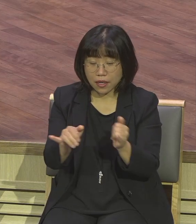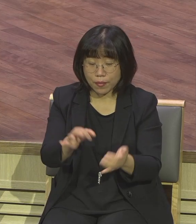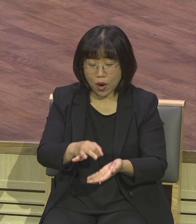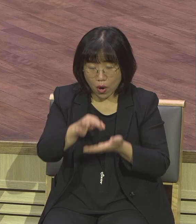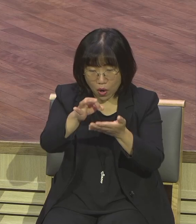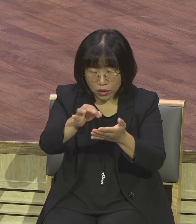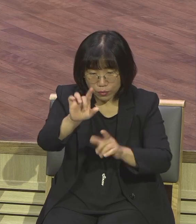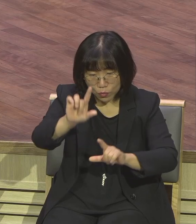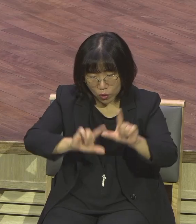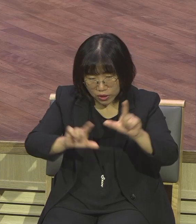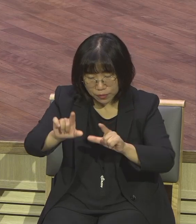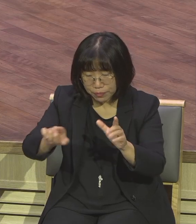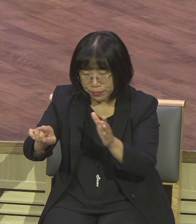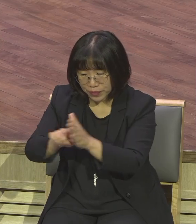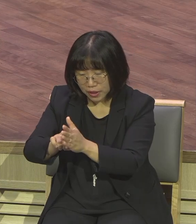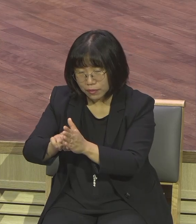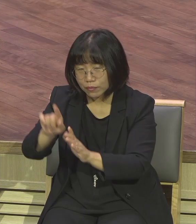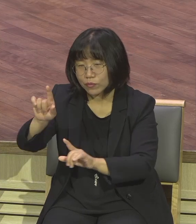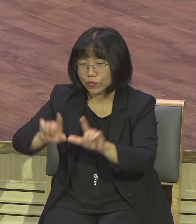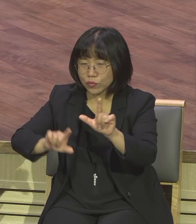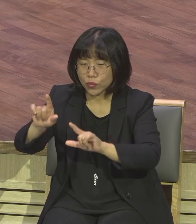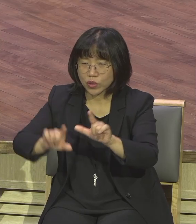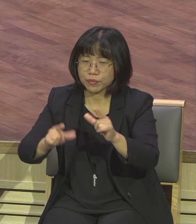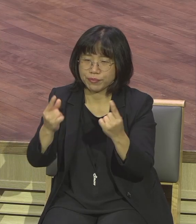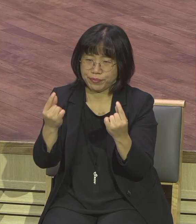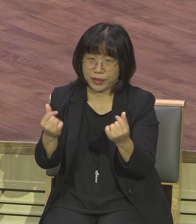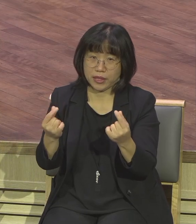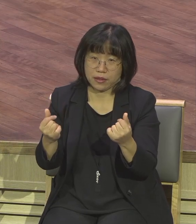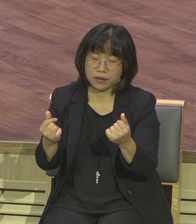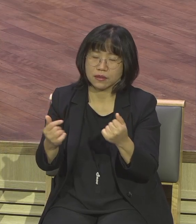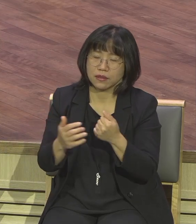우리는 경제는요 영적 상태와 비례합니다.